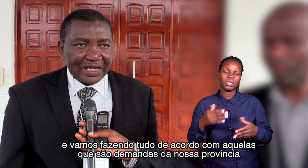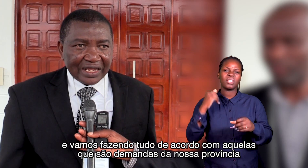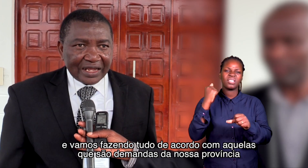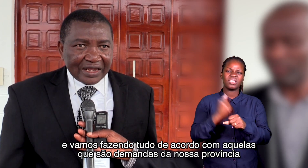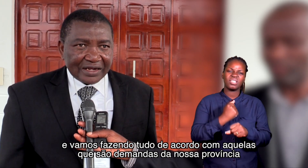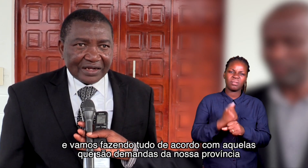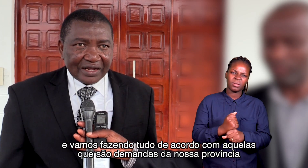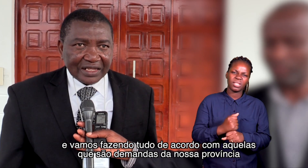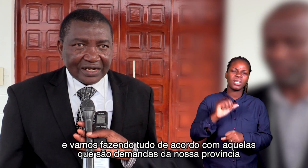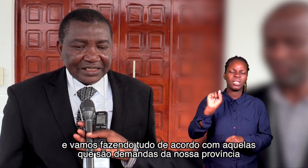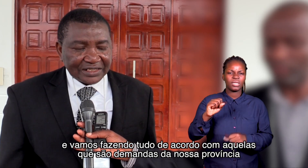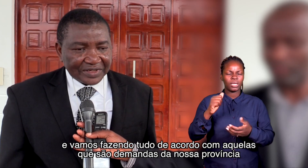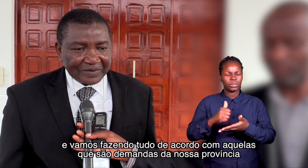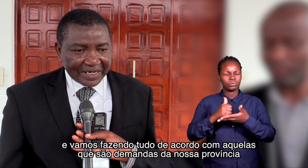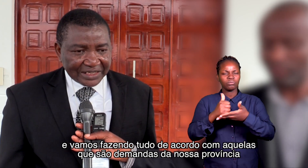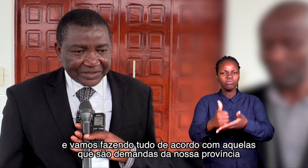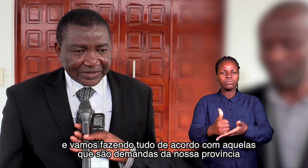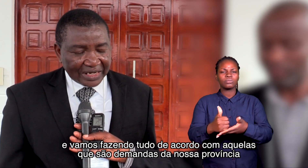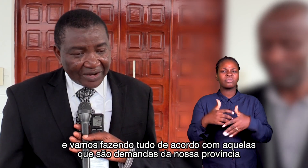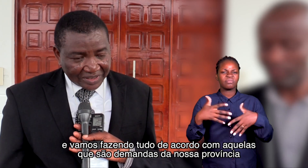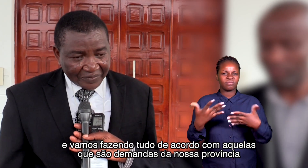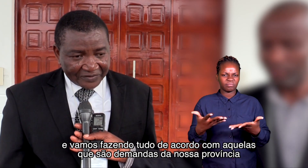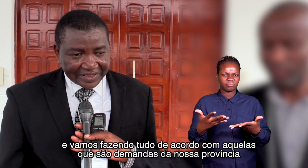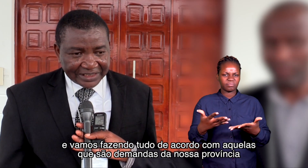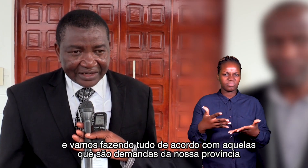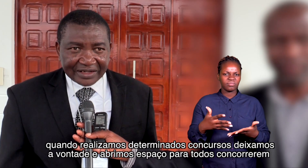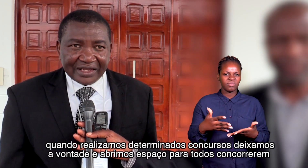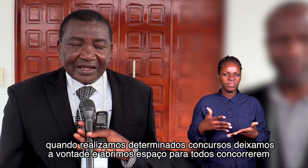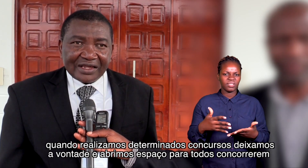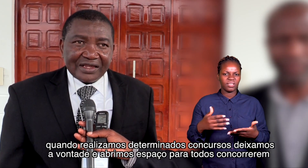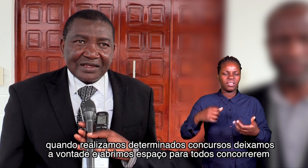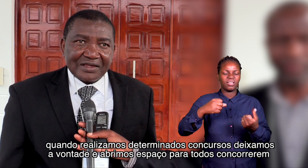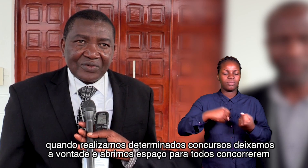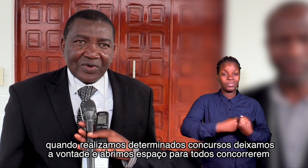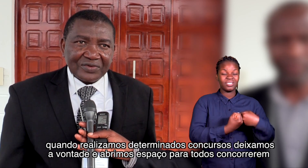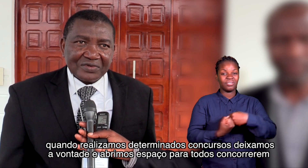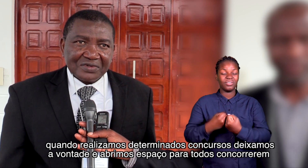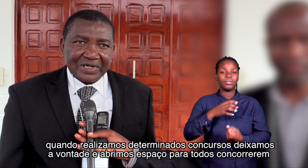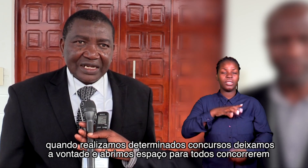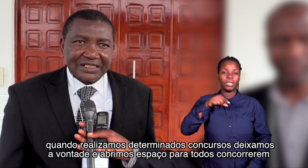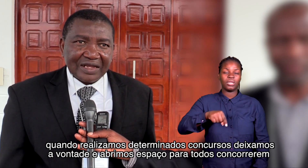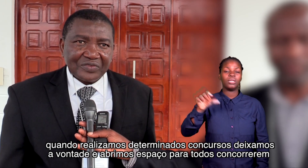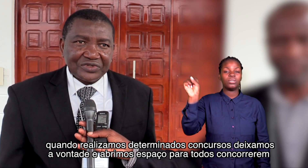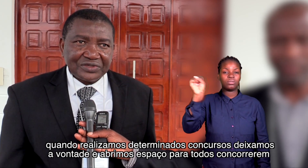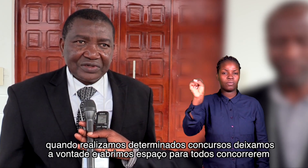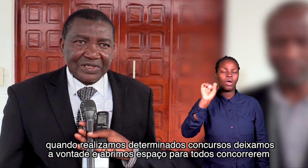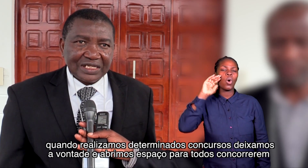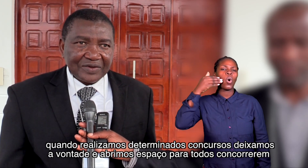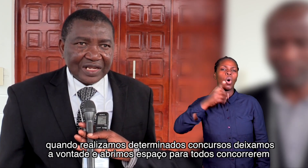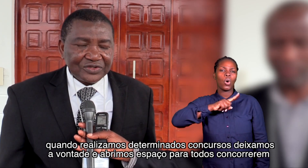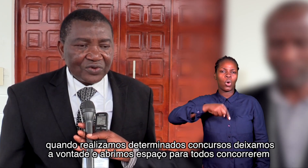com aquelas que são as demandas da nossa província. E quando